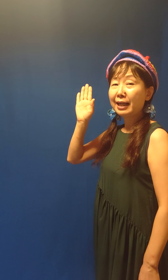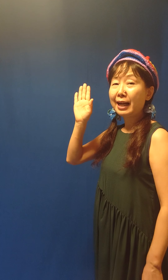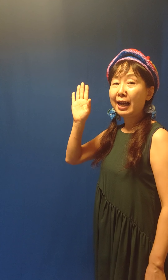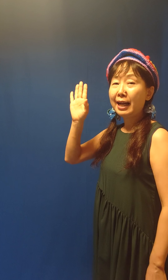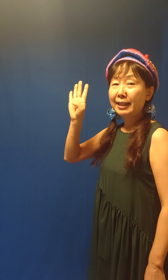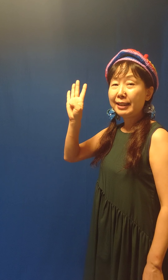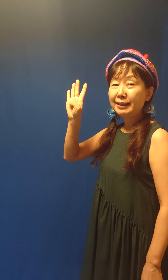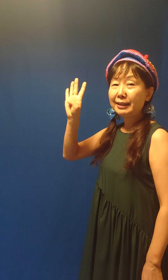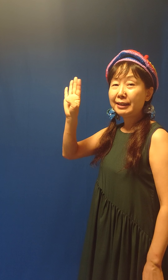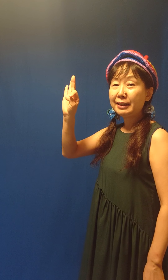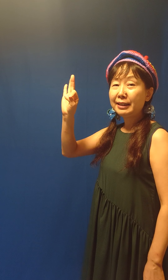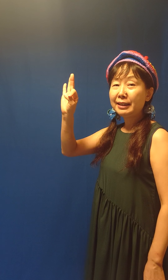ら